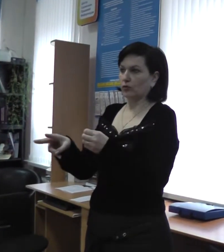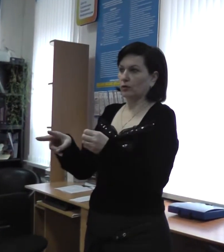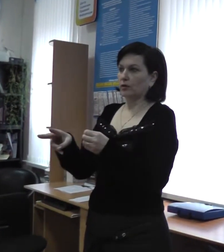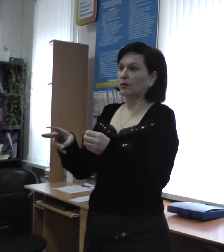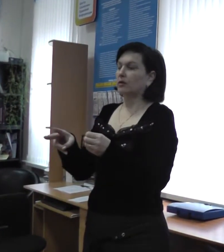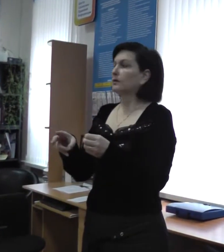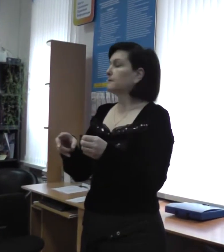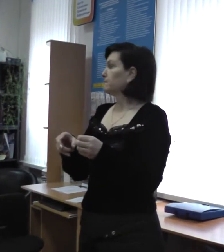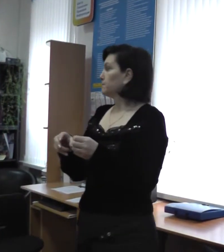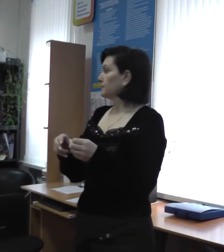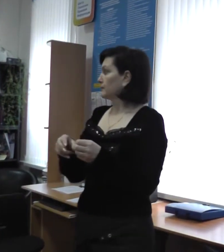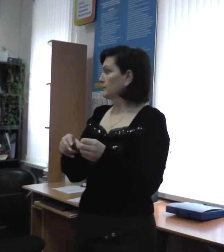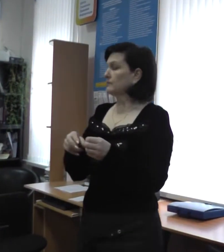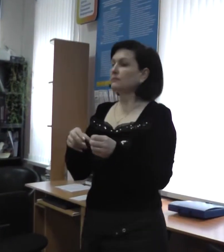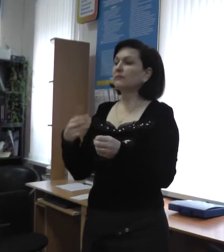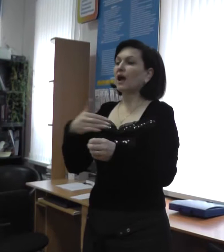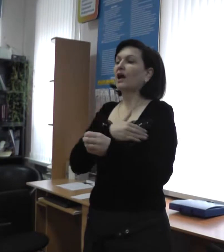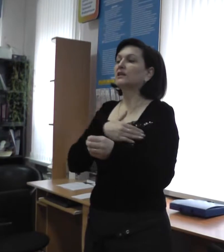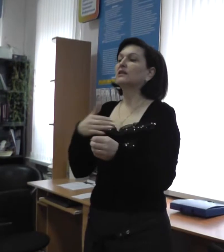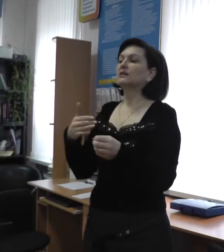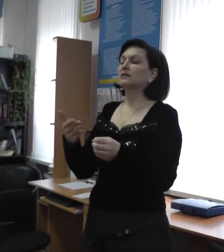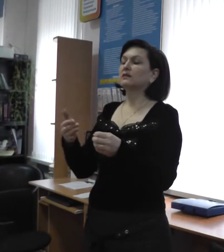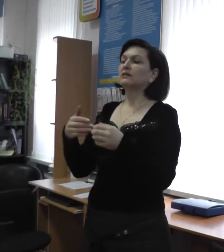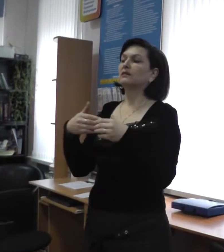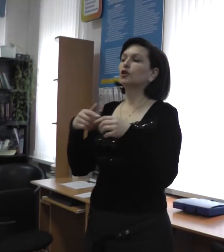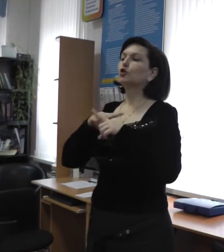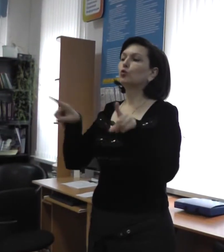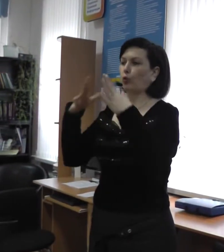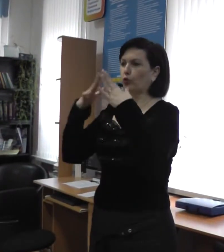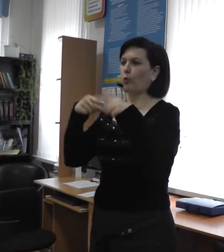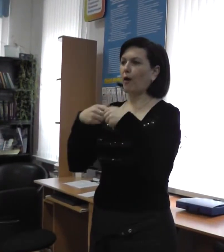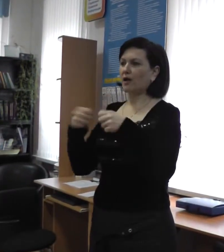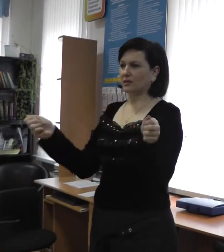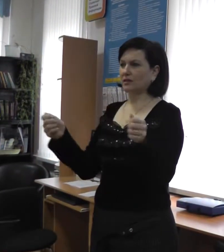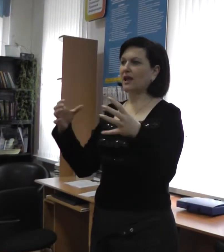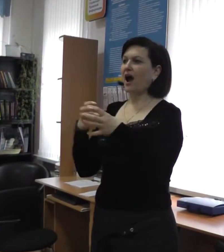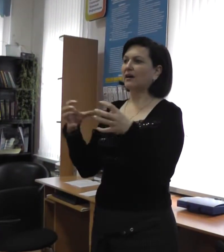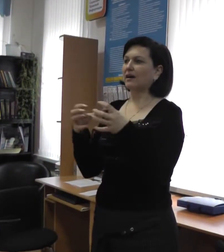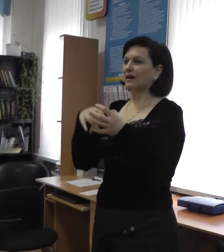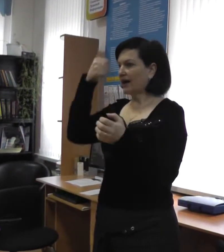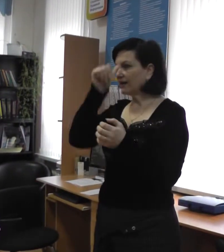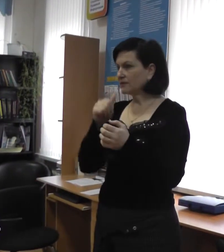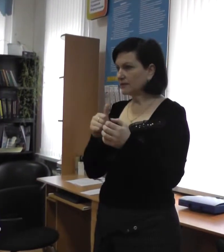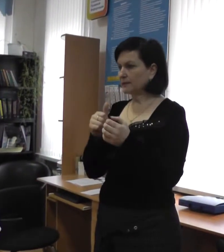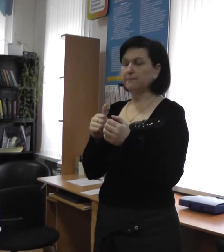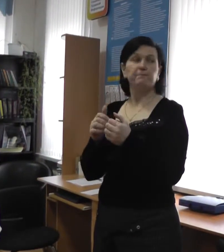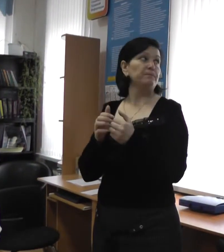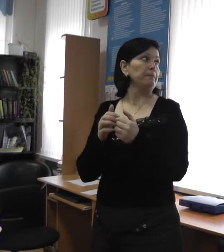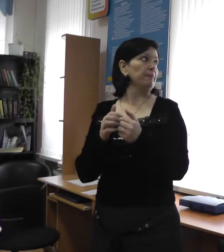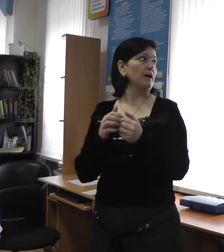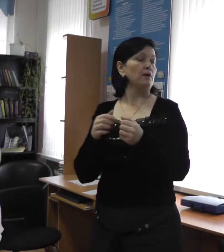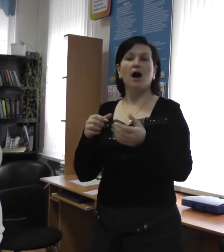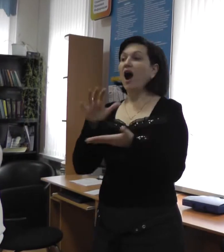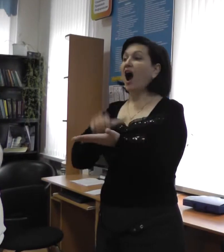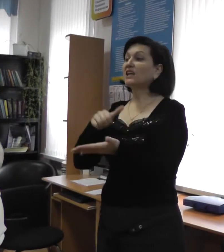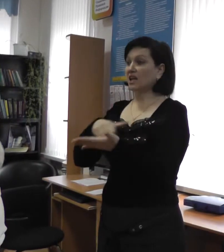этаже которого планировалось открытие Дома дружбы. Греческому обществу Ставрополя досталось в аренду уникальное здание.